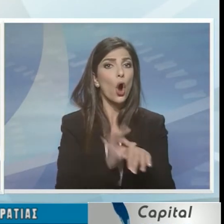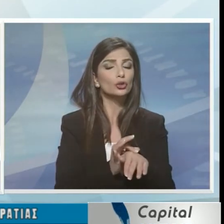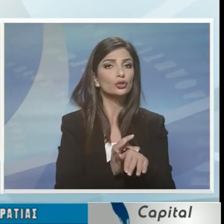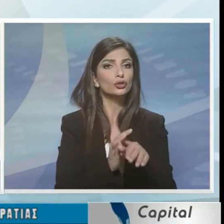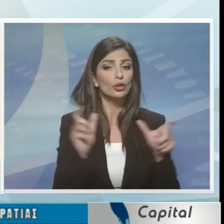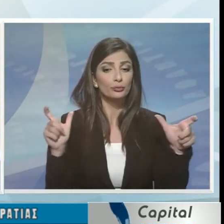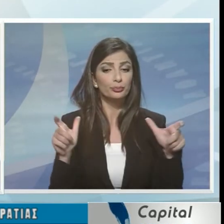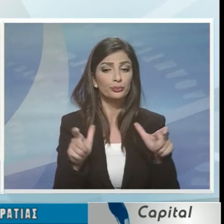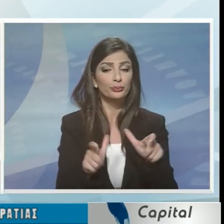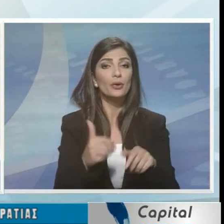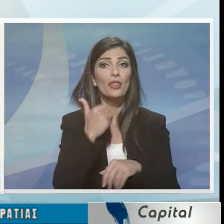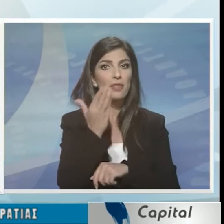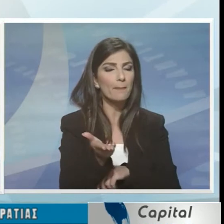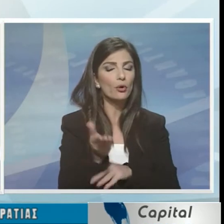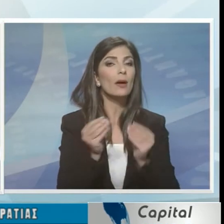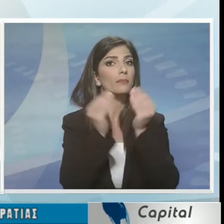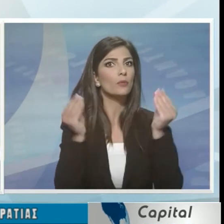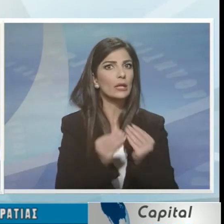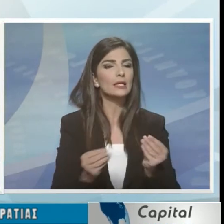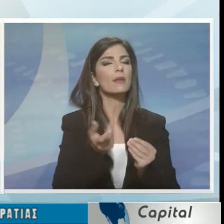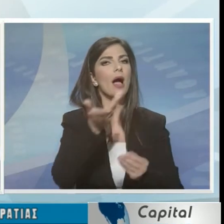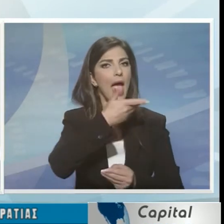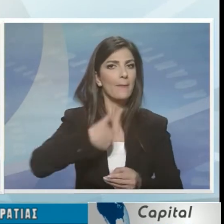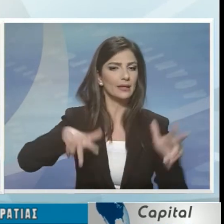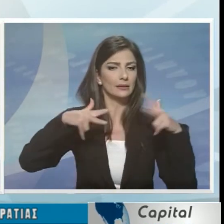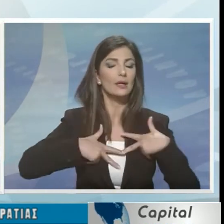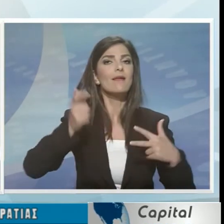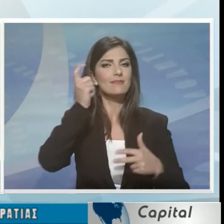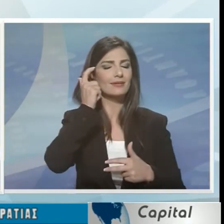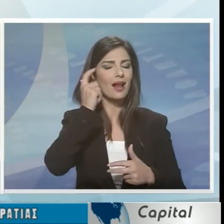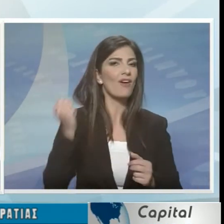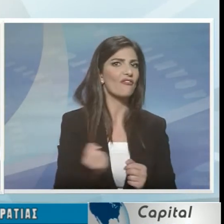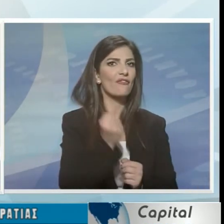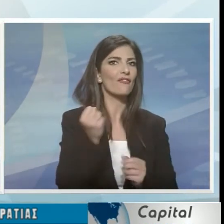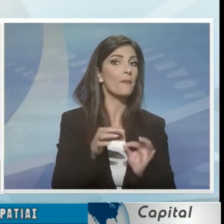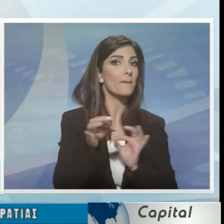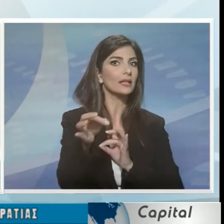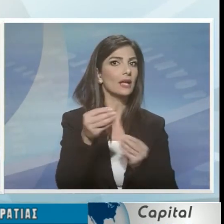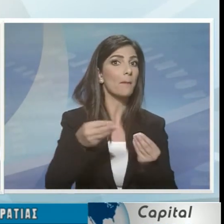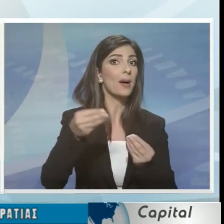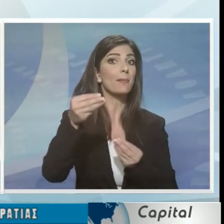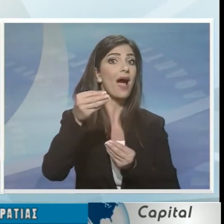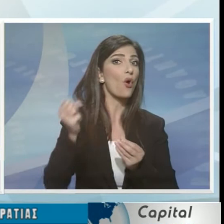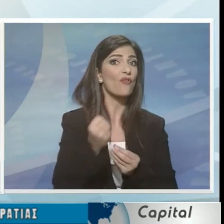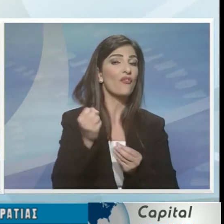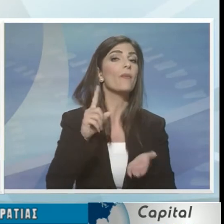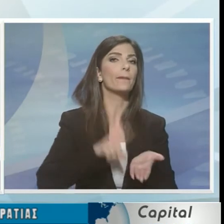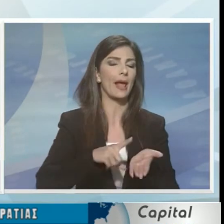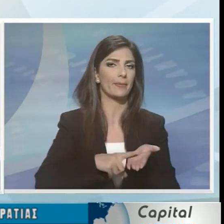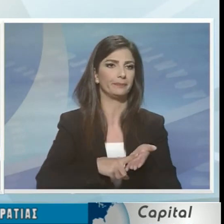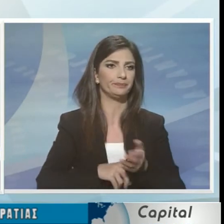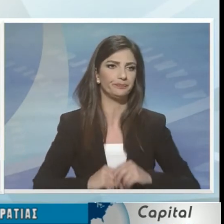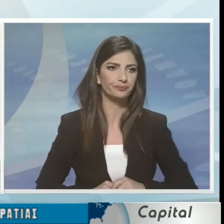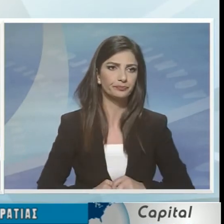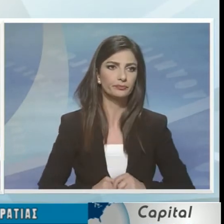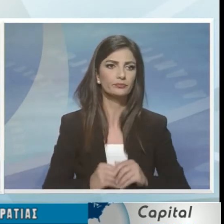την αναγκαιότητα λήψης αυστηρότερων μέτρων. Αγαπημένες φίλες και φίλοι, προτού αναφερθώ στη νέα